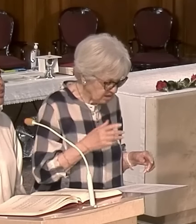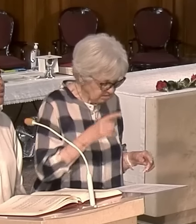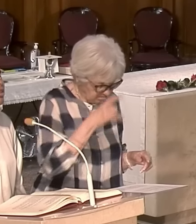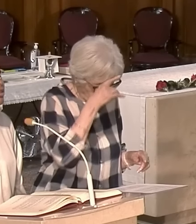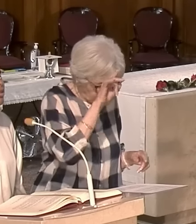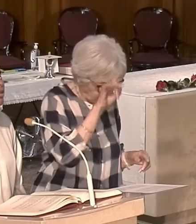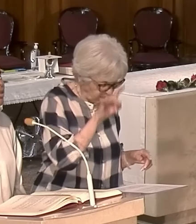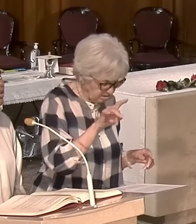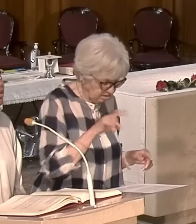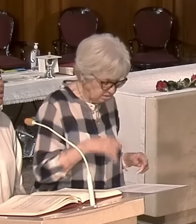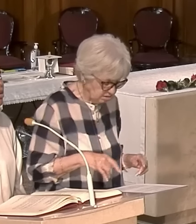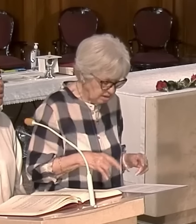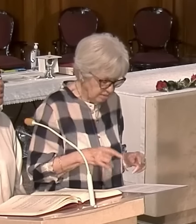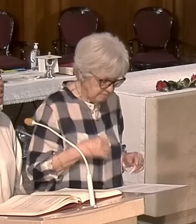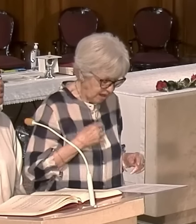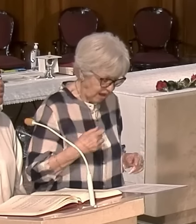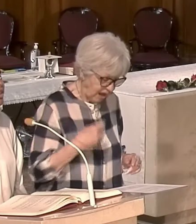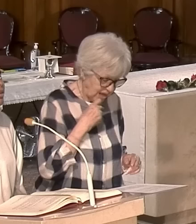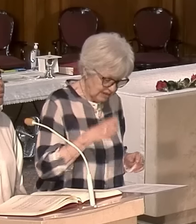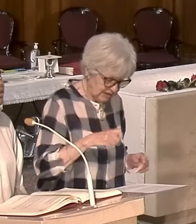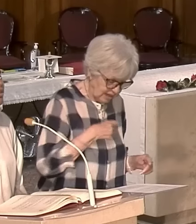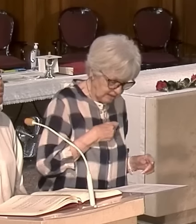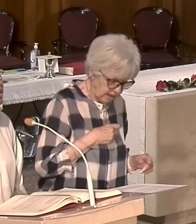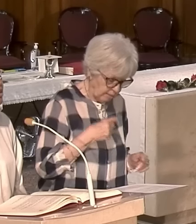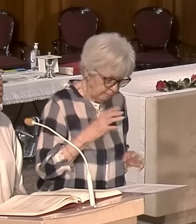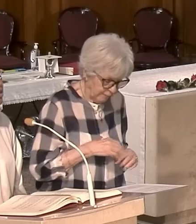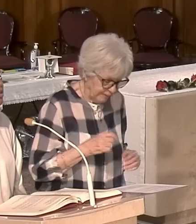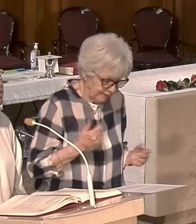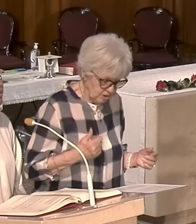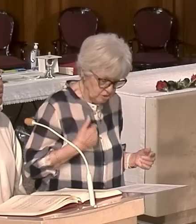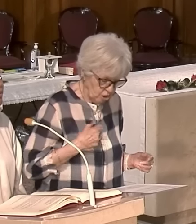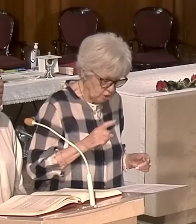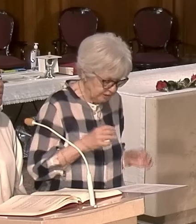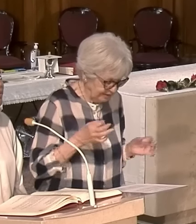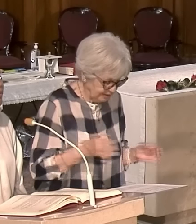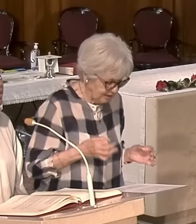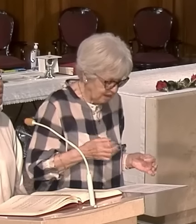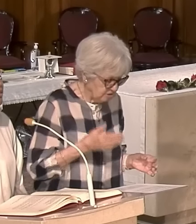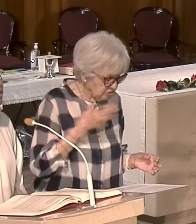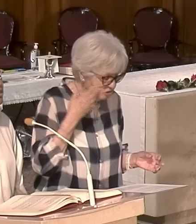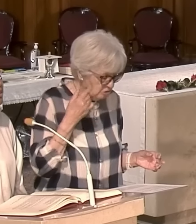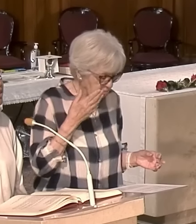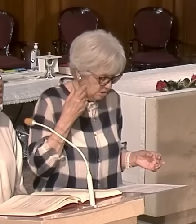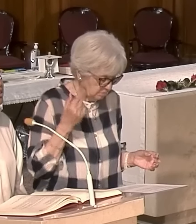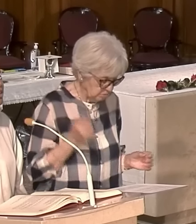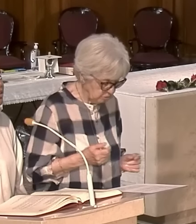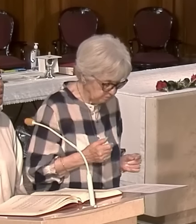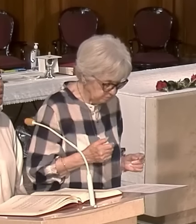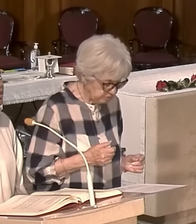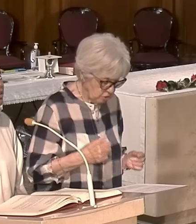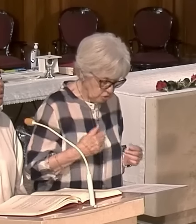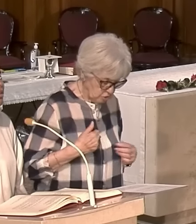al Señor que lo apartase de mí, y me ha respondido: te basta mi gracia, la